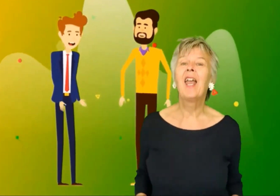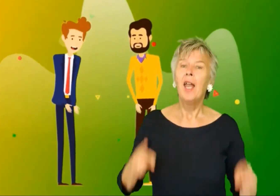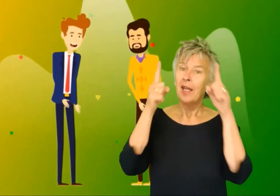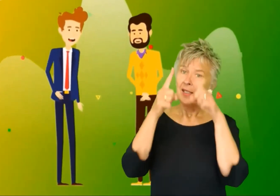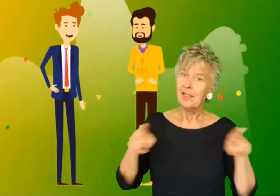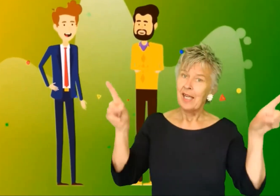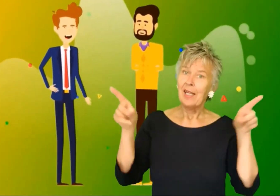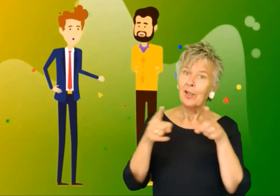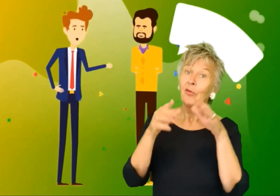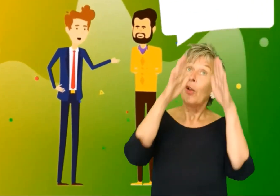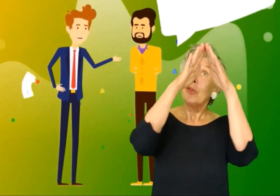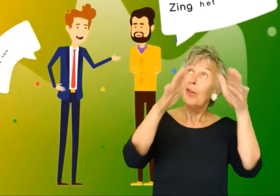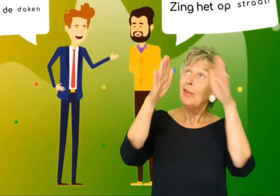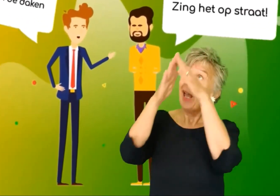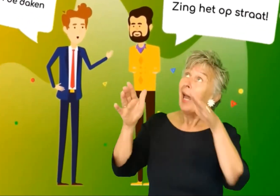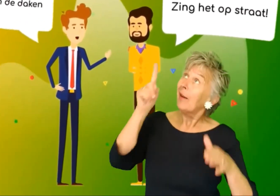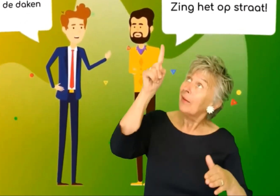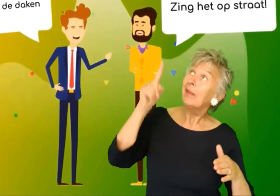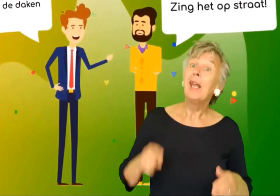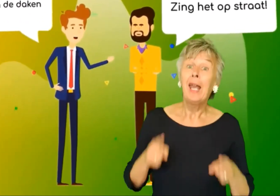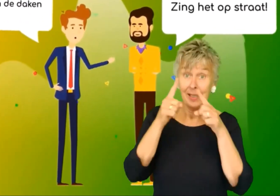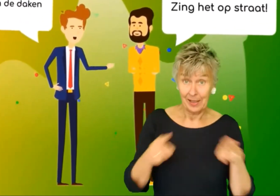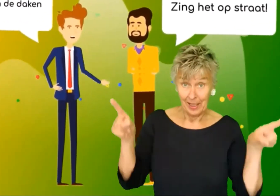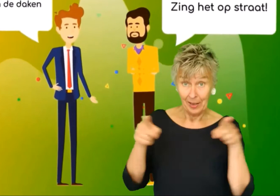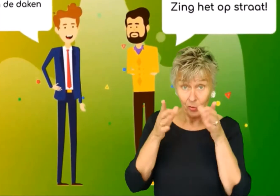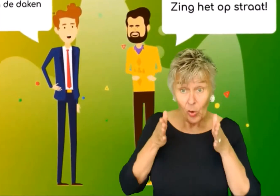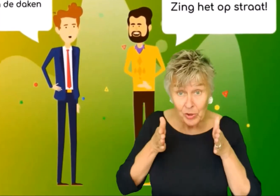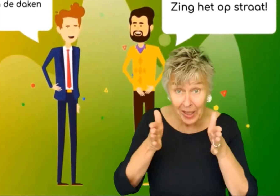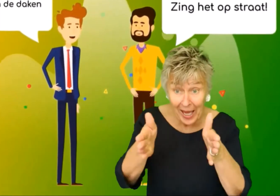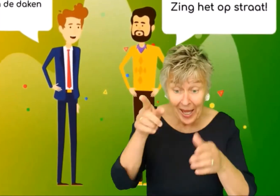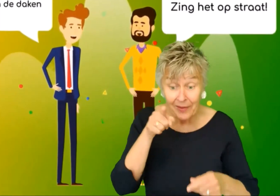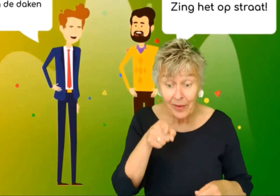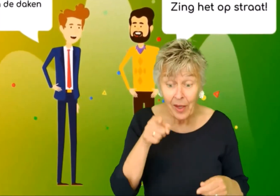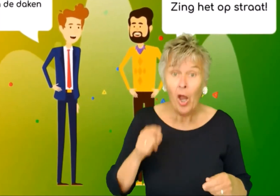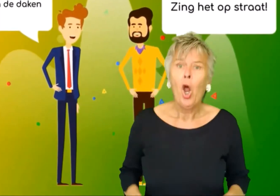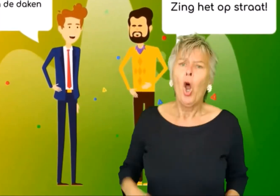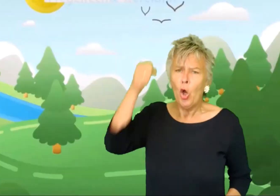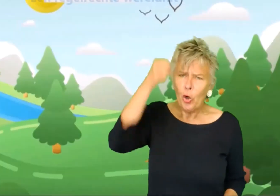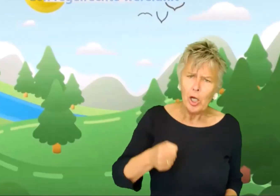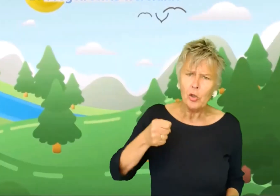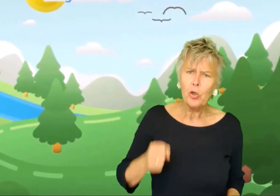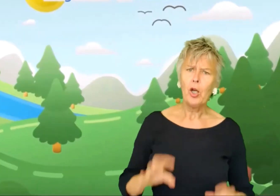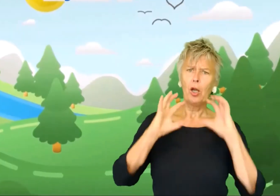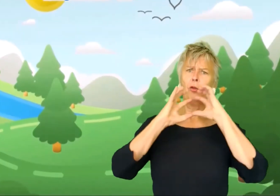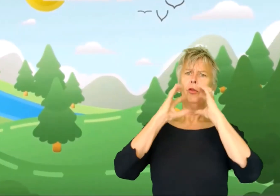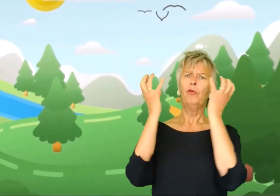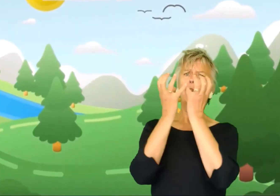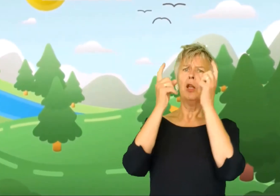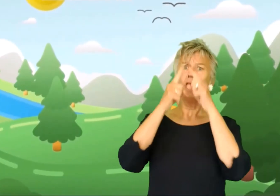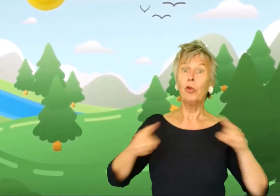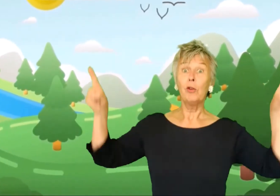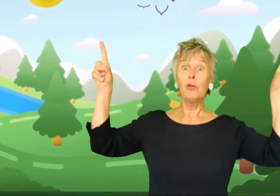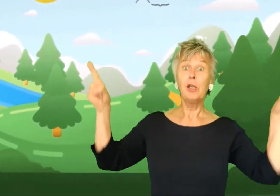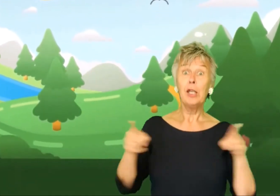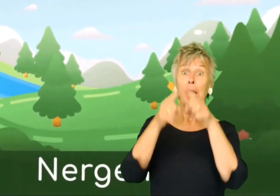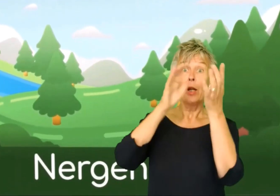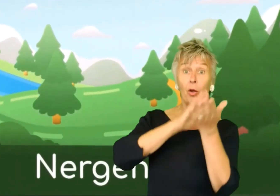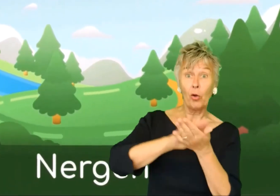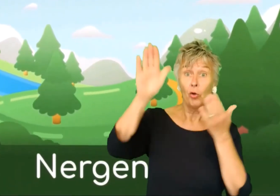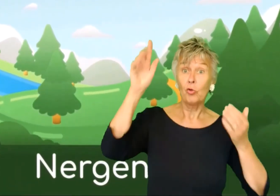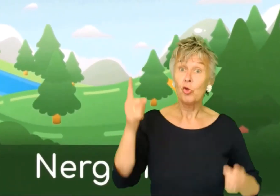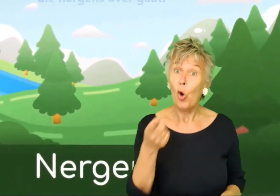niets. Zing het van de daken en zing het op straat. Een regelrechte wereldhit